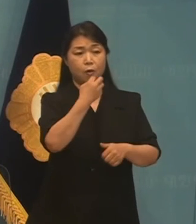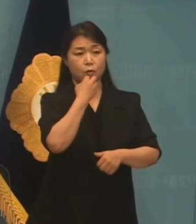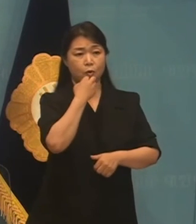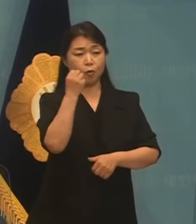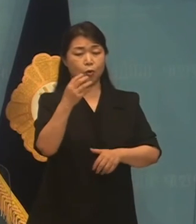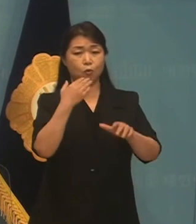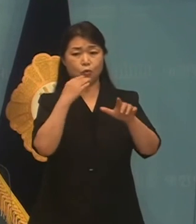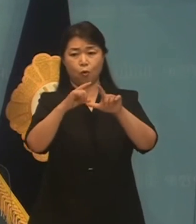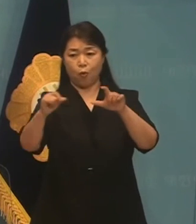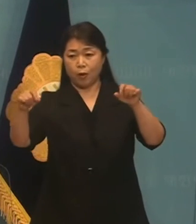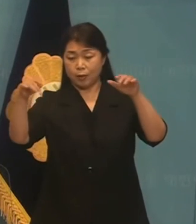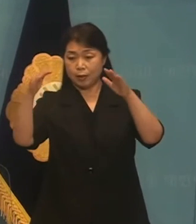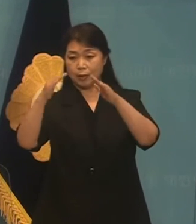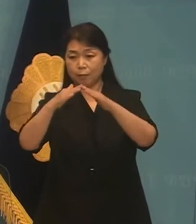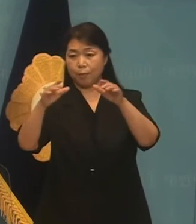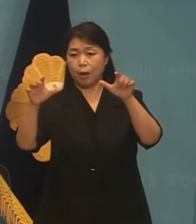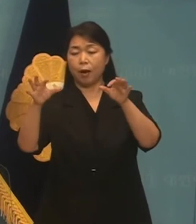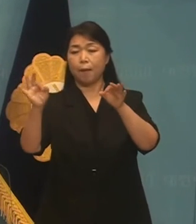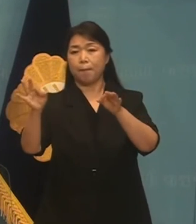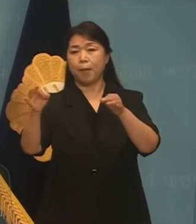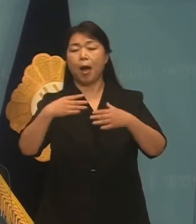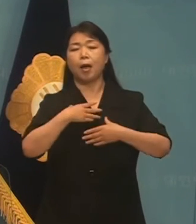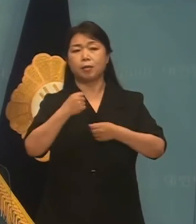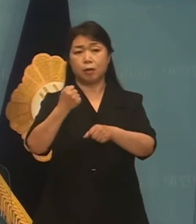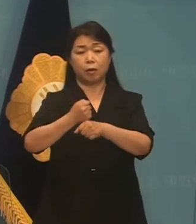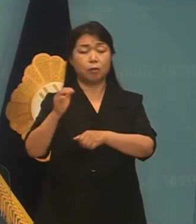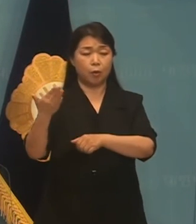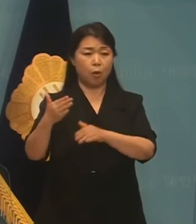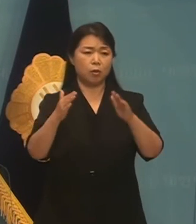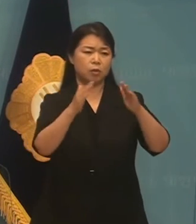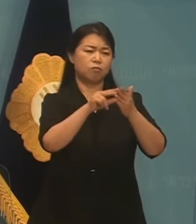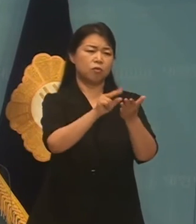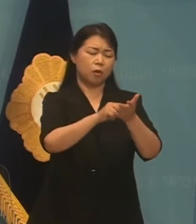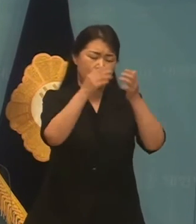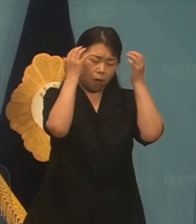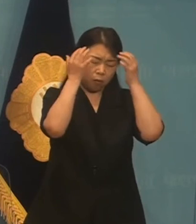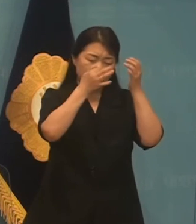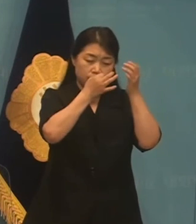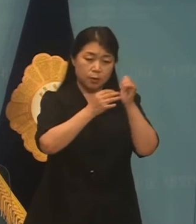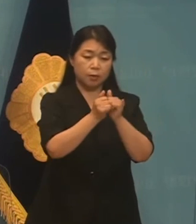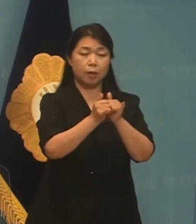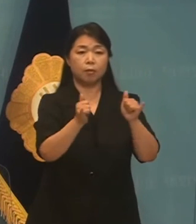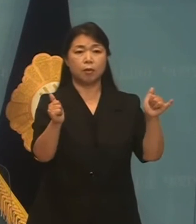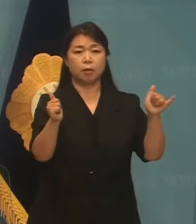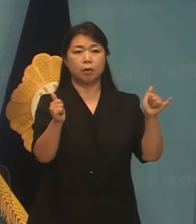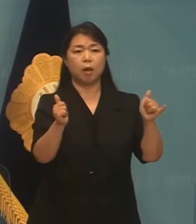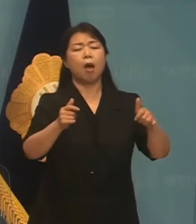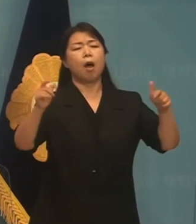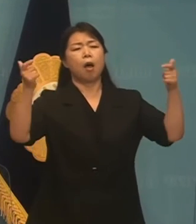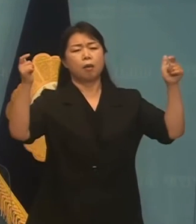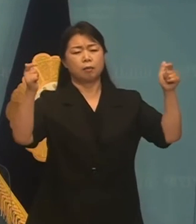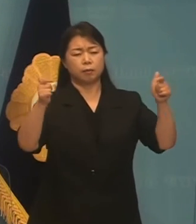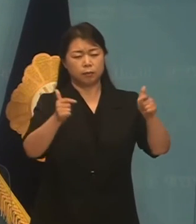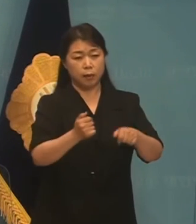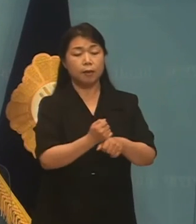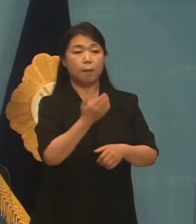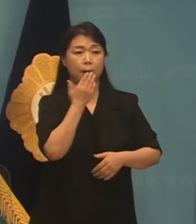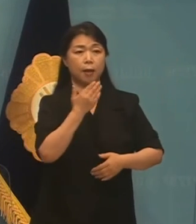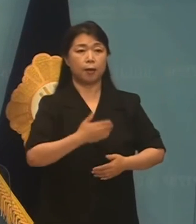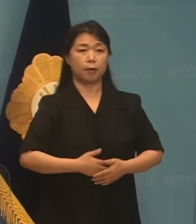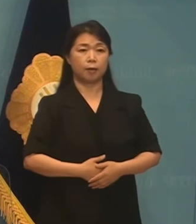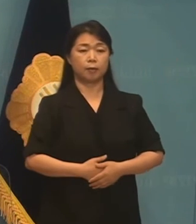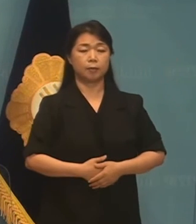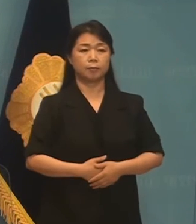서울과 수도권의 집값이 안정되어 주택 문제로 고통을 겪는 국민이 현저히 줄어들